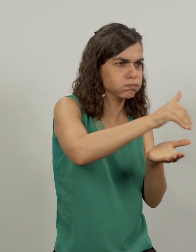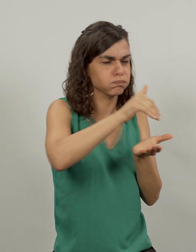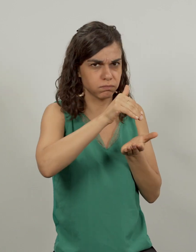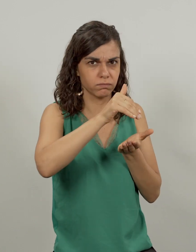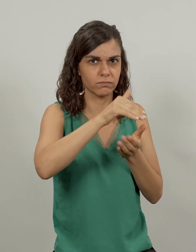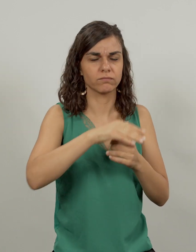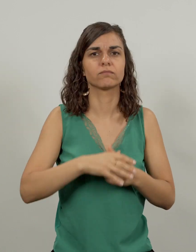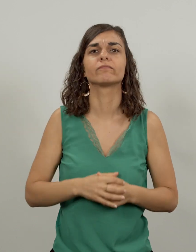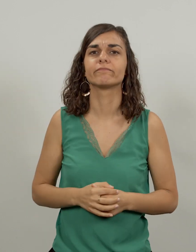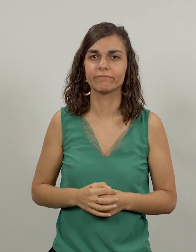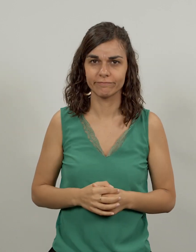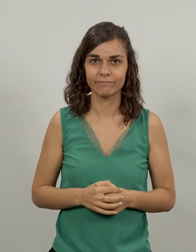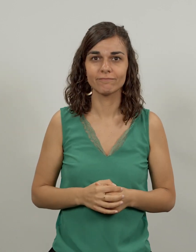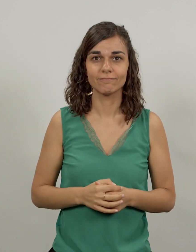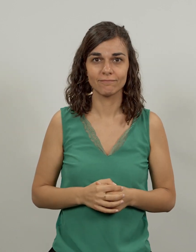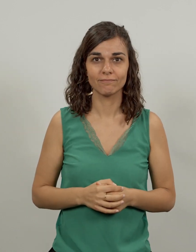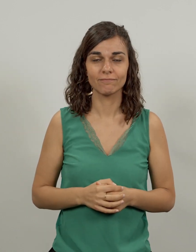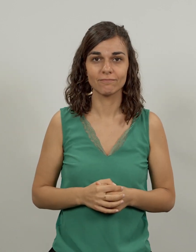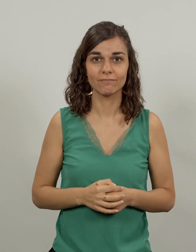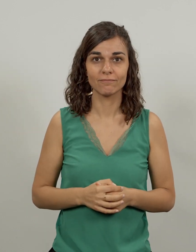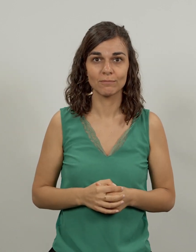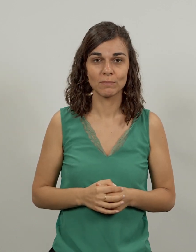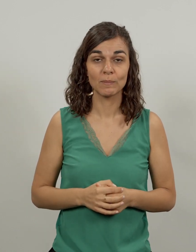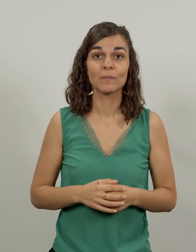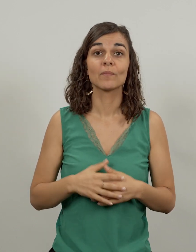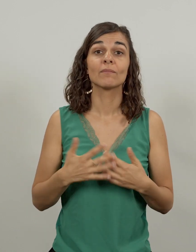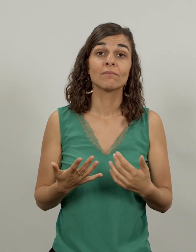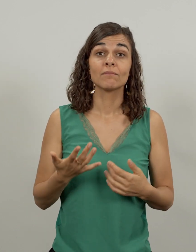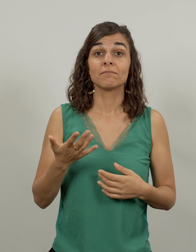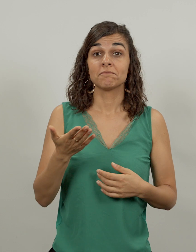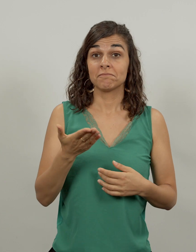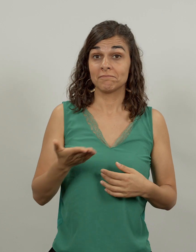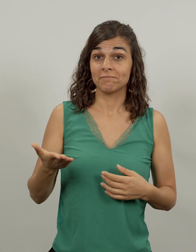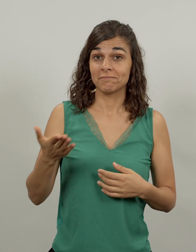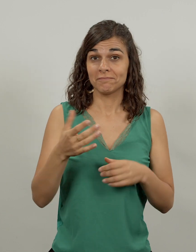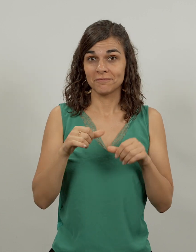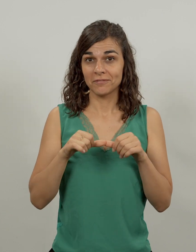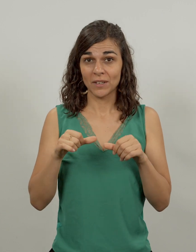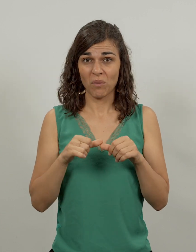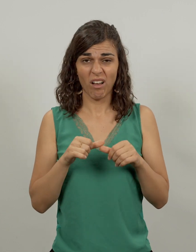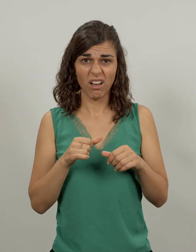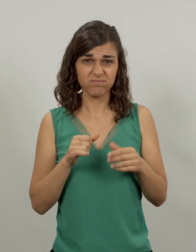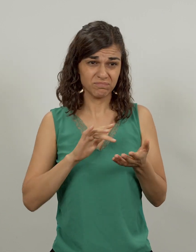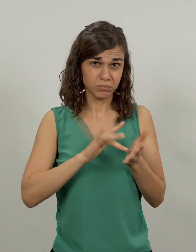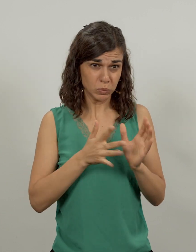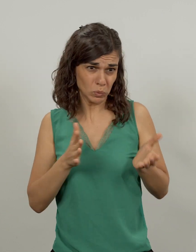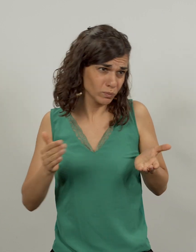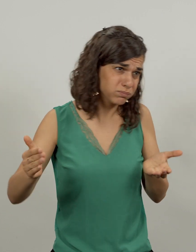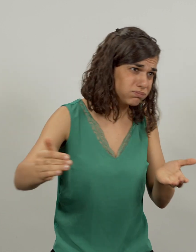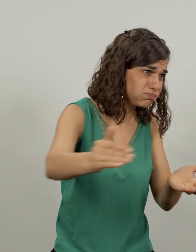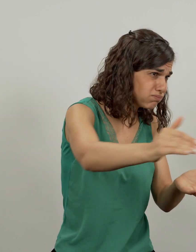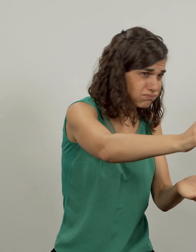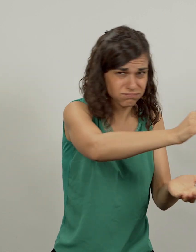tout le pays d'Israël et ils prennent toute la moisson avec eux. Ils prennent tout sur leur